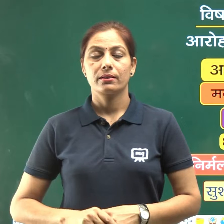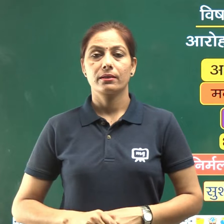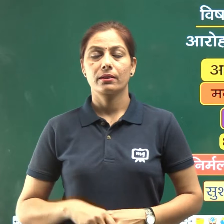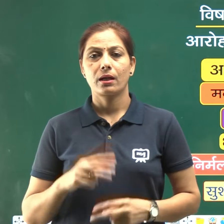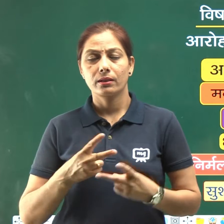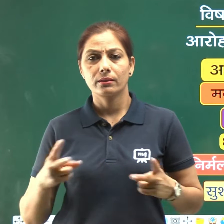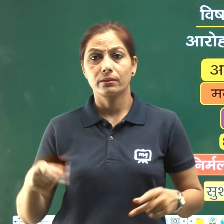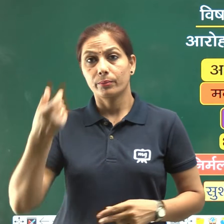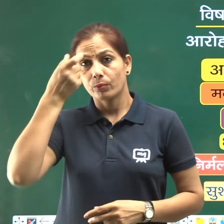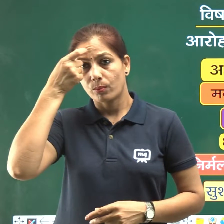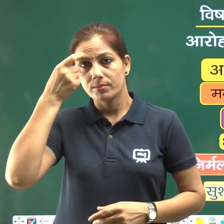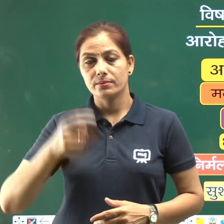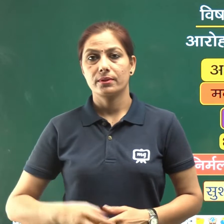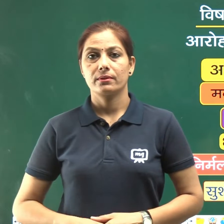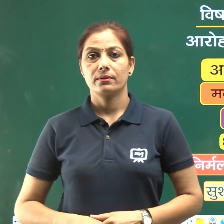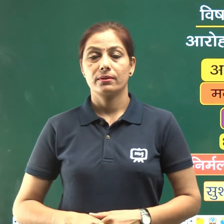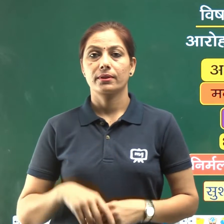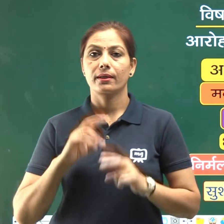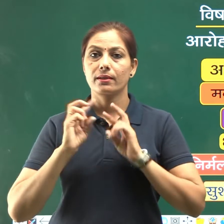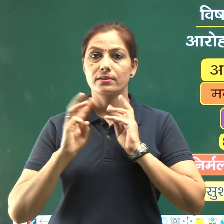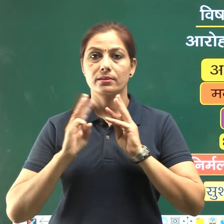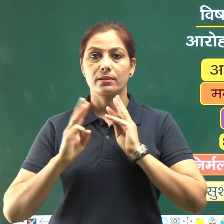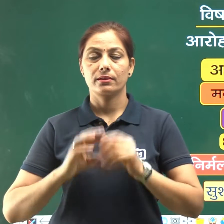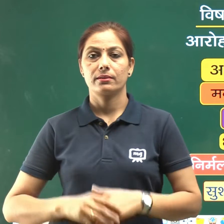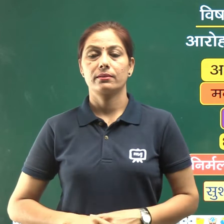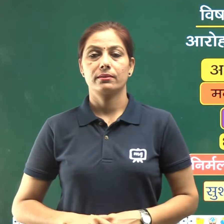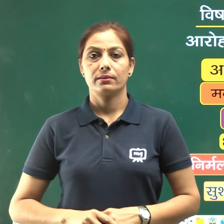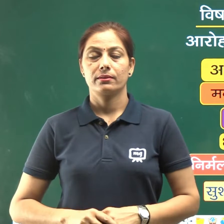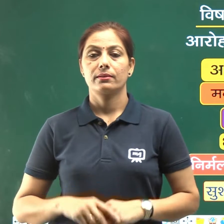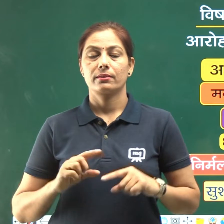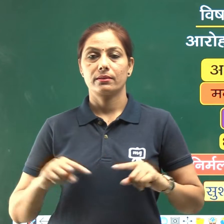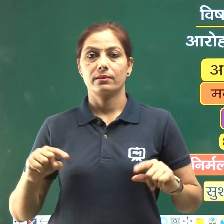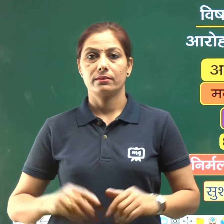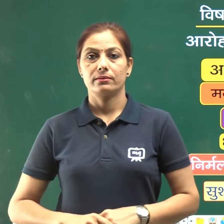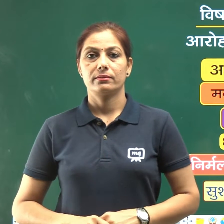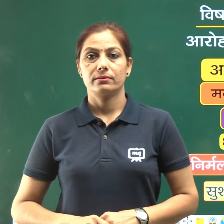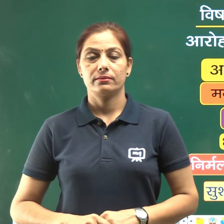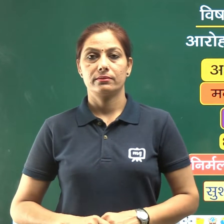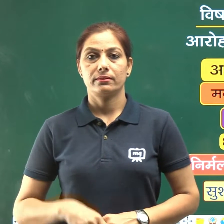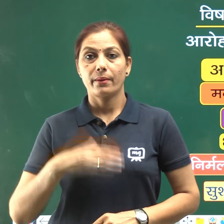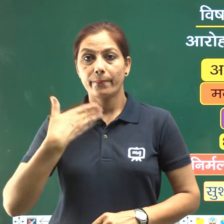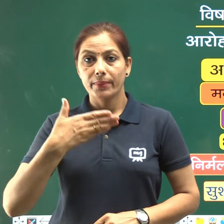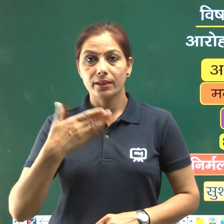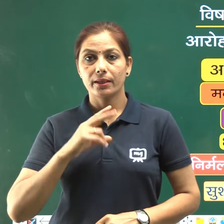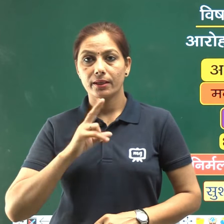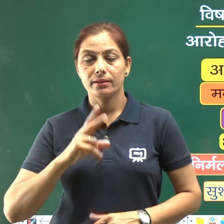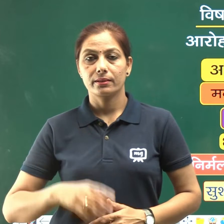आदि समस्याओं पर चर्चा की गई थी तथा बताया गया था